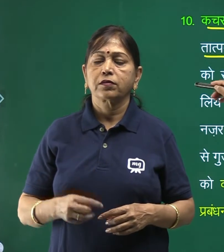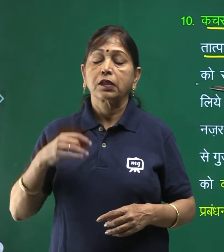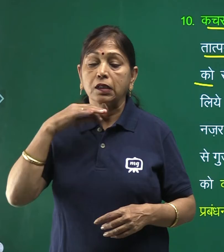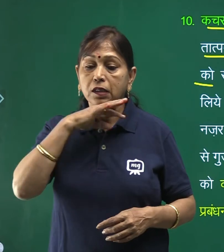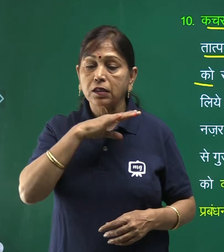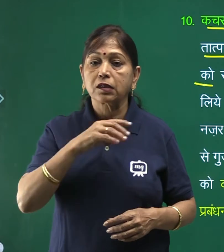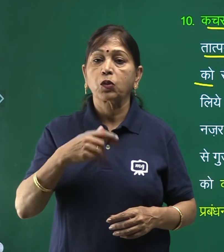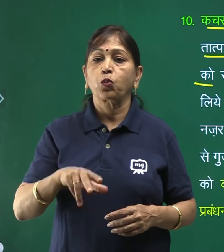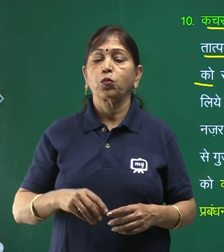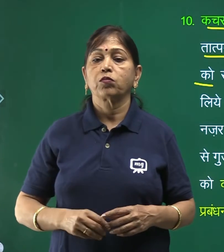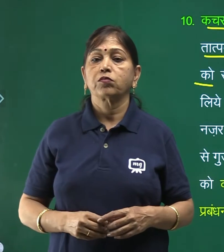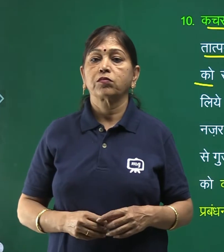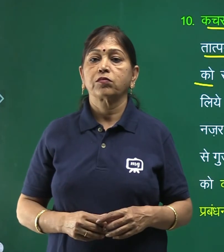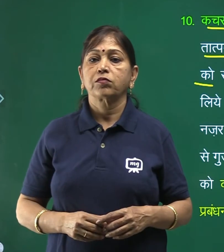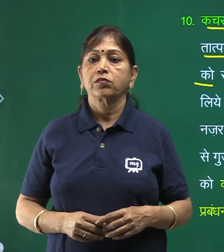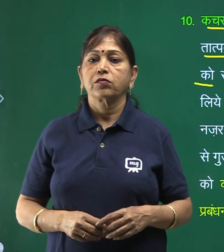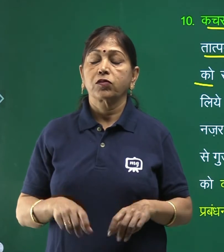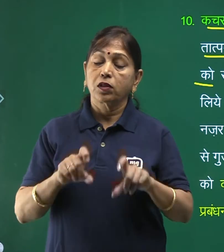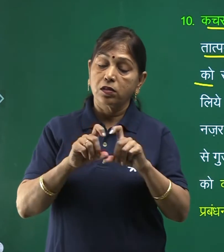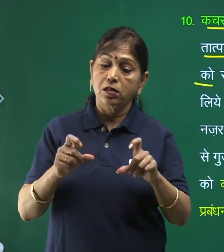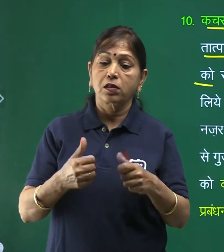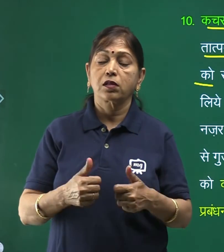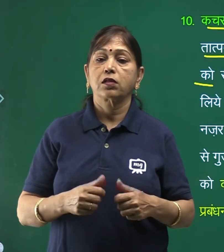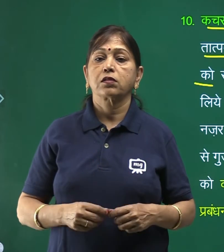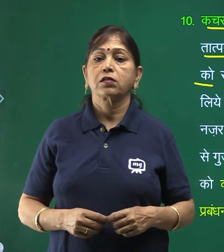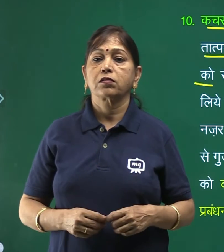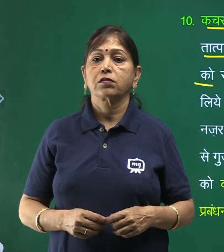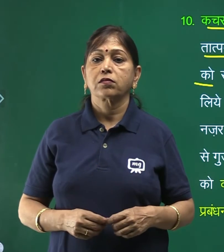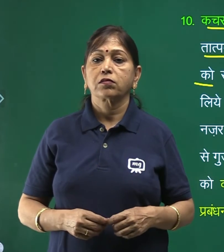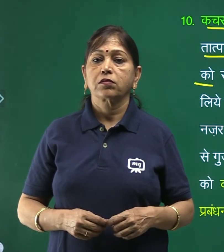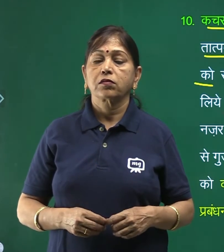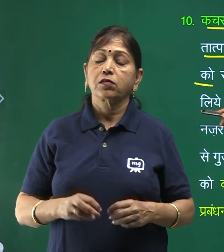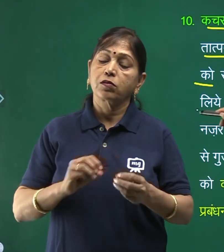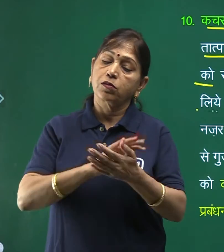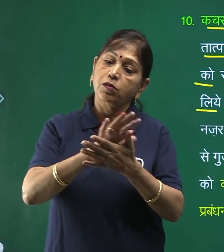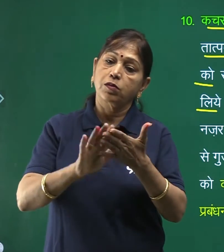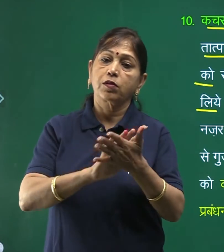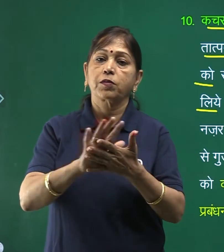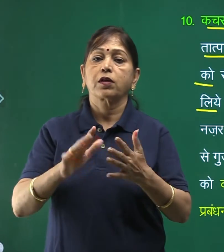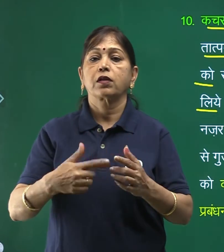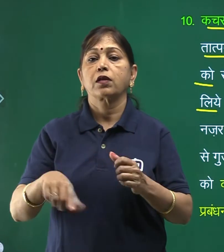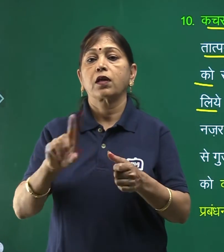कचरे को सही तरीके से निपटान के लिए